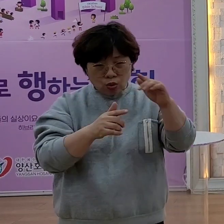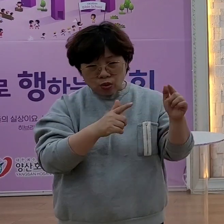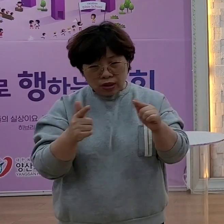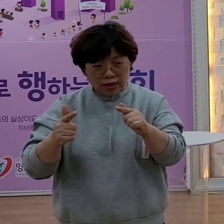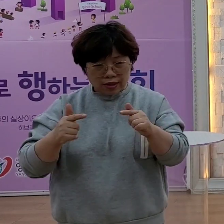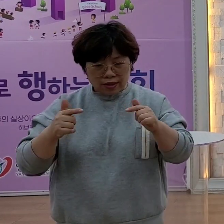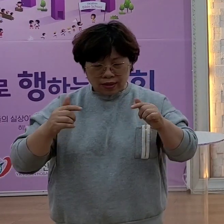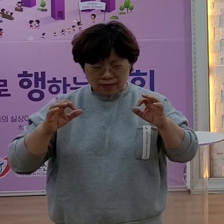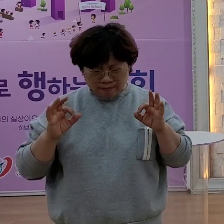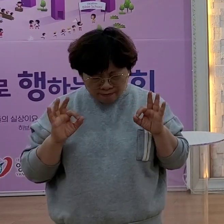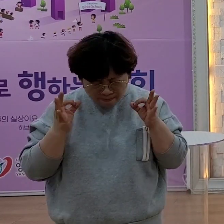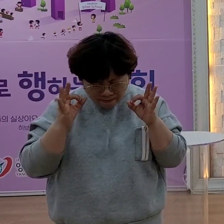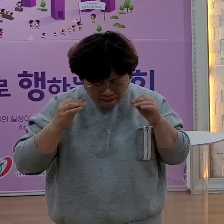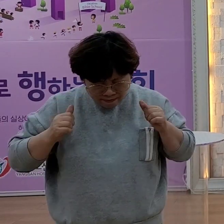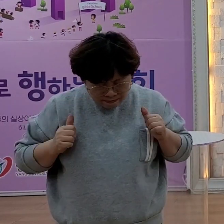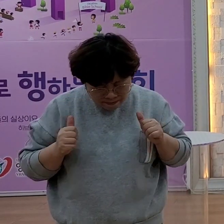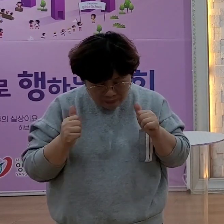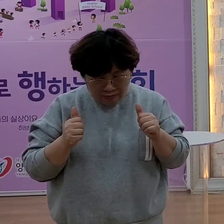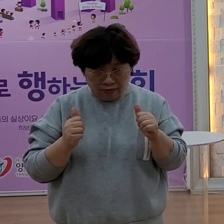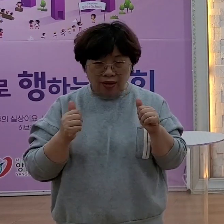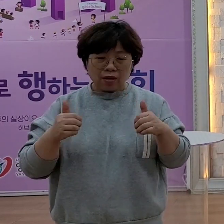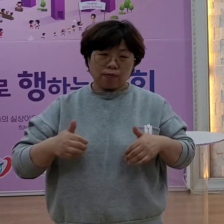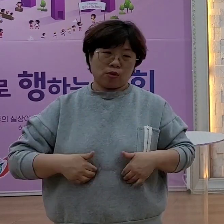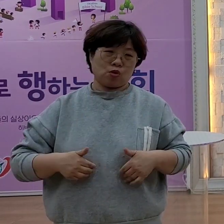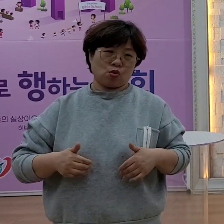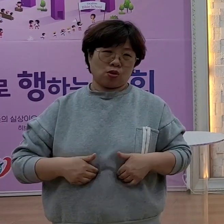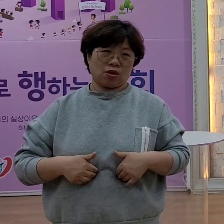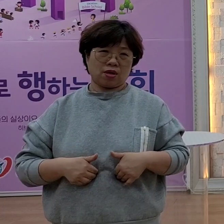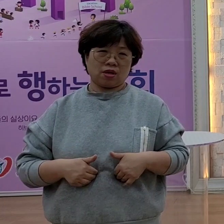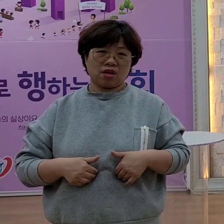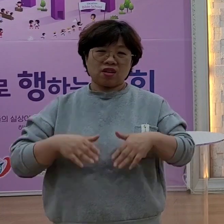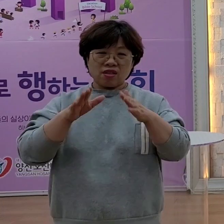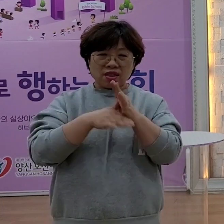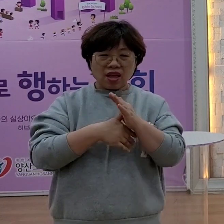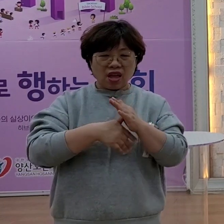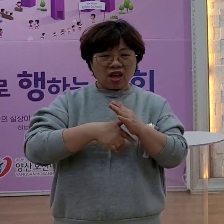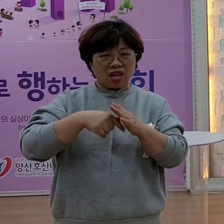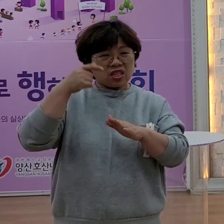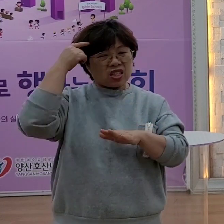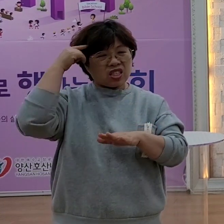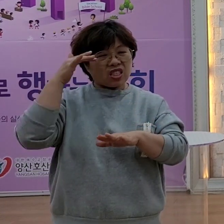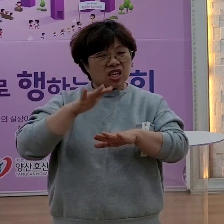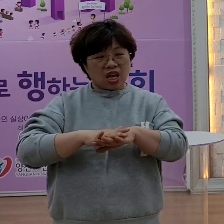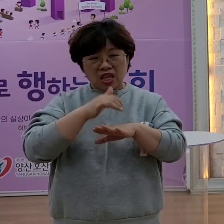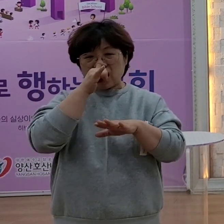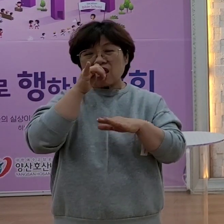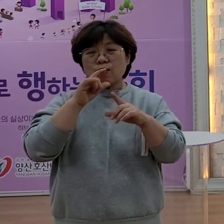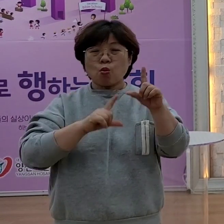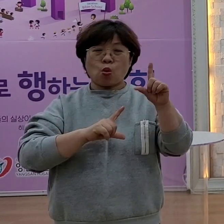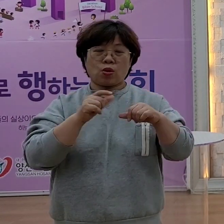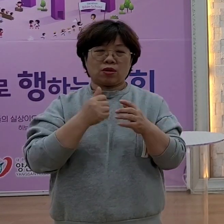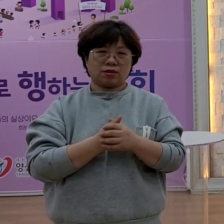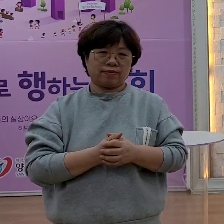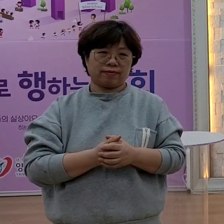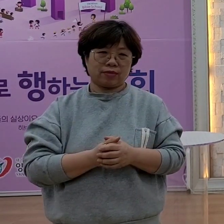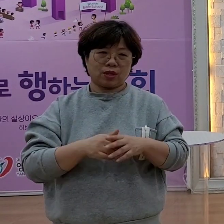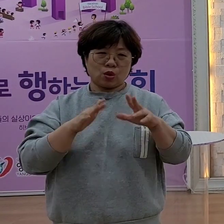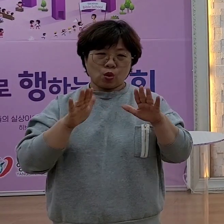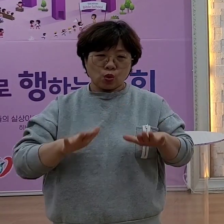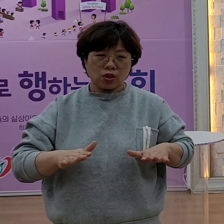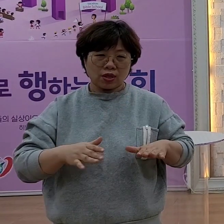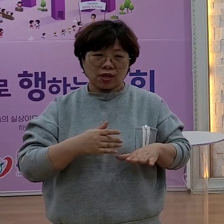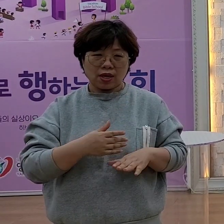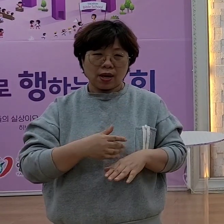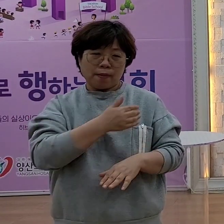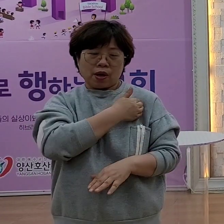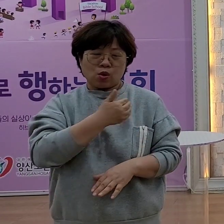최선을 다해서 힘을 써서 노력을 해야만 됩니다. 이것이 지혜다라는 것, 이게 오늘의 초점을 둔 현장